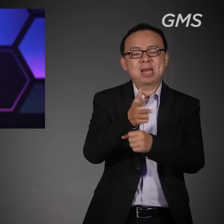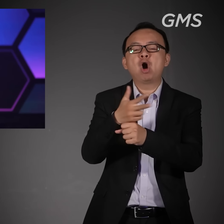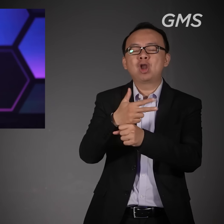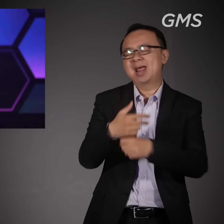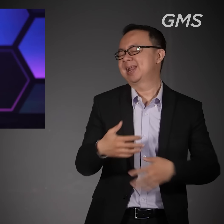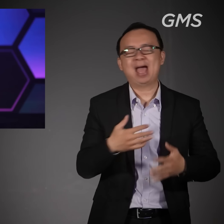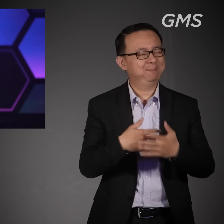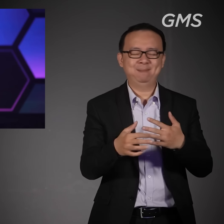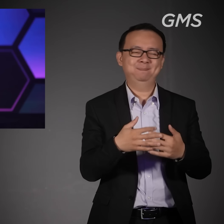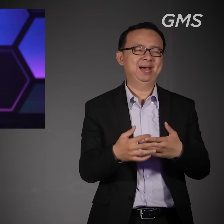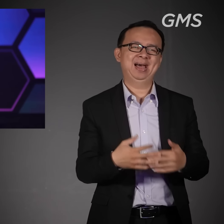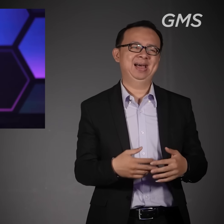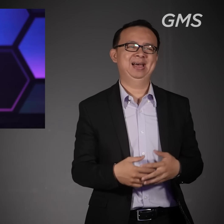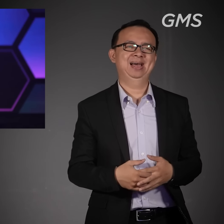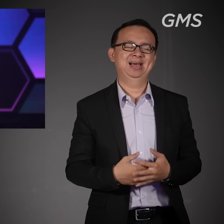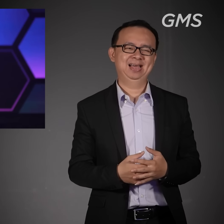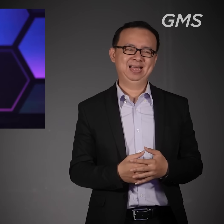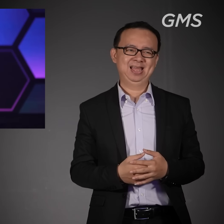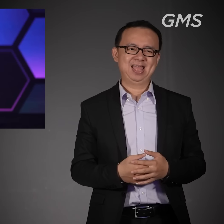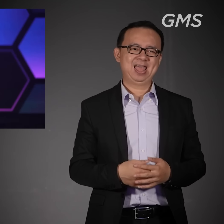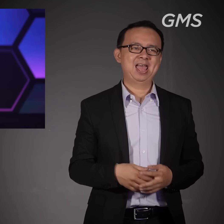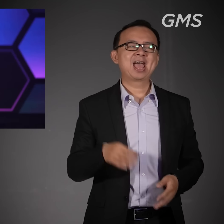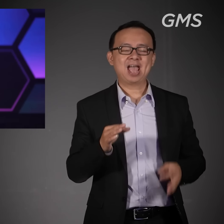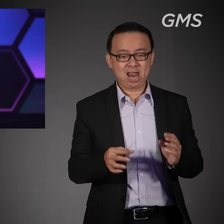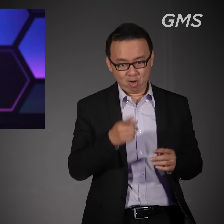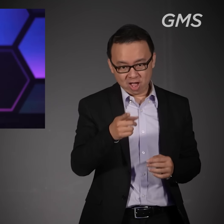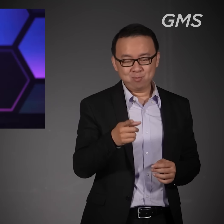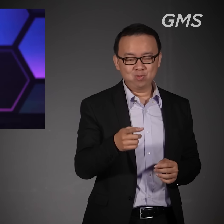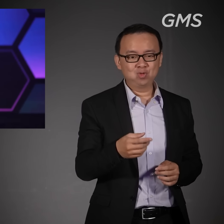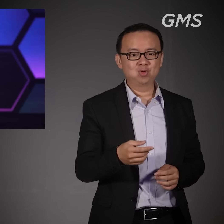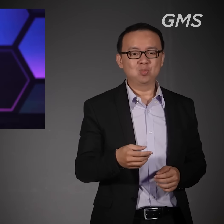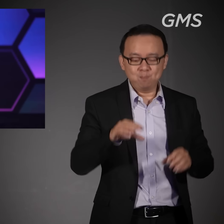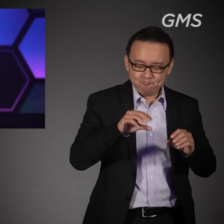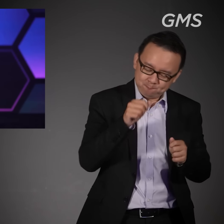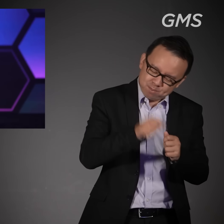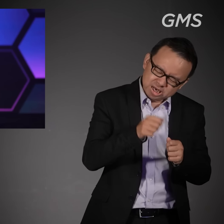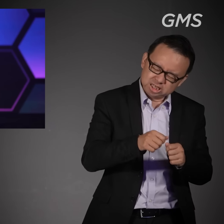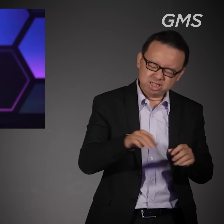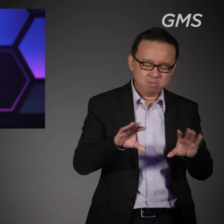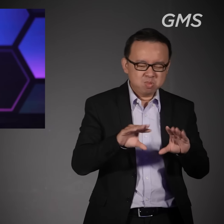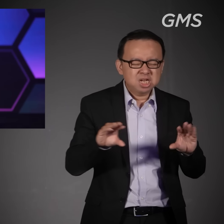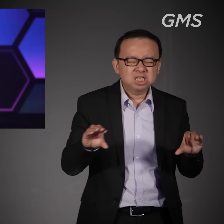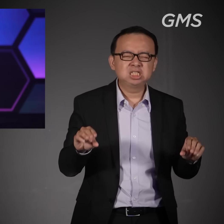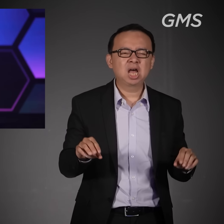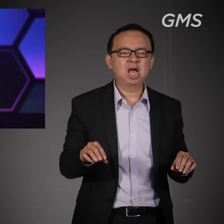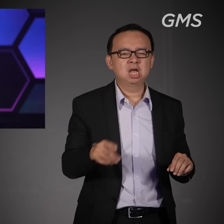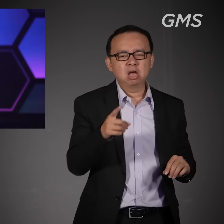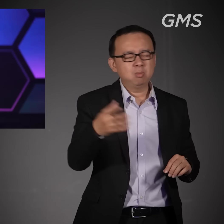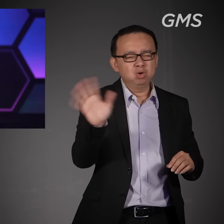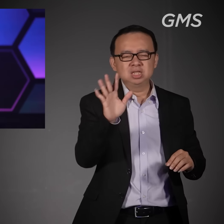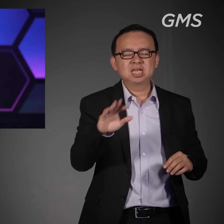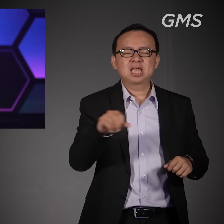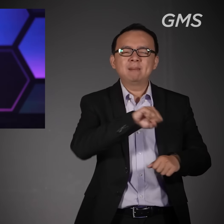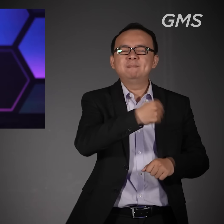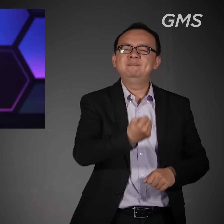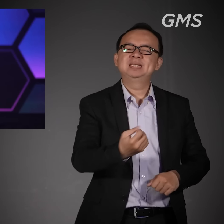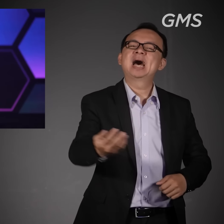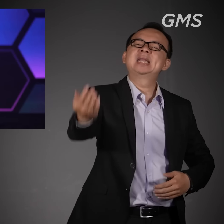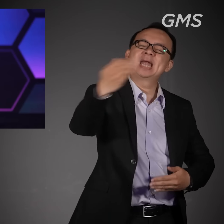saya. Kalau kalian semuanya hari ini masih punya urusan, gak bisa datang secara fisik di sini, aku